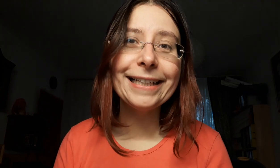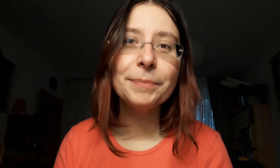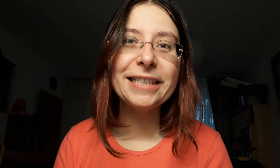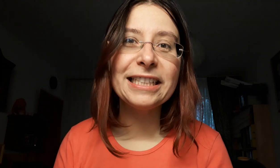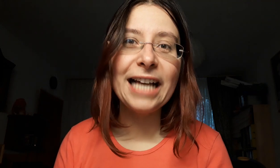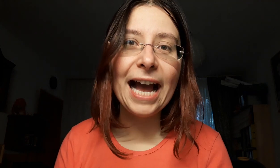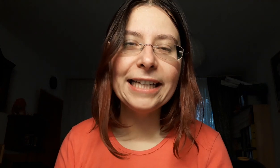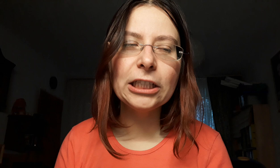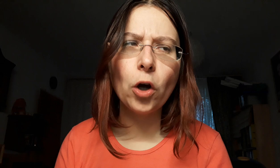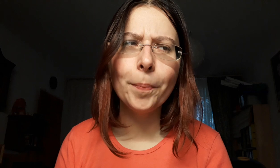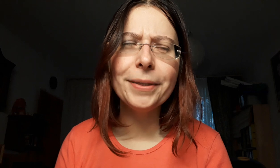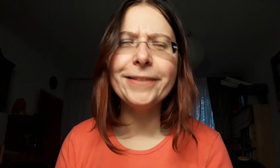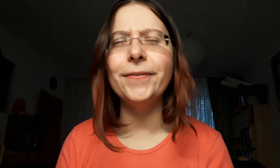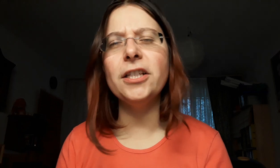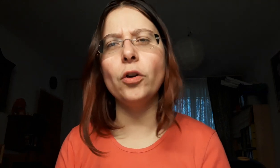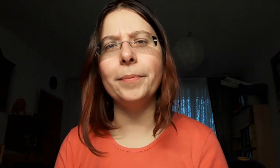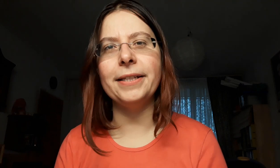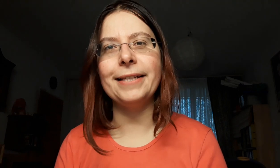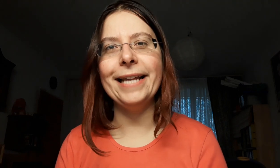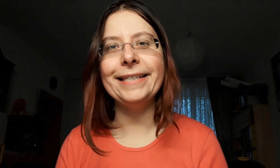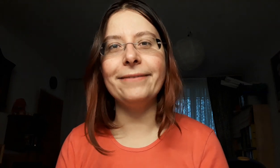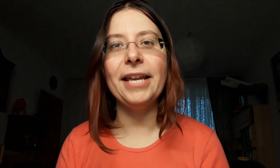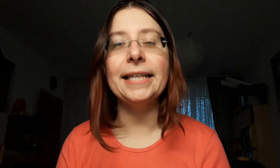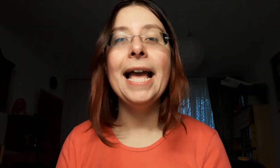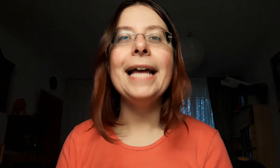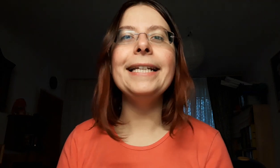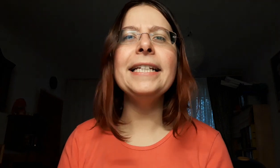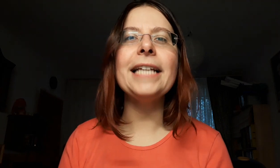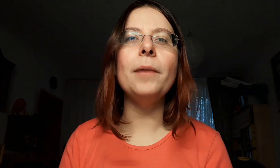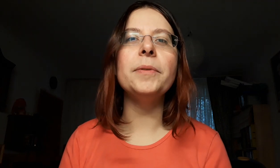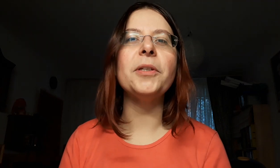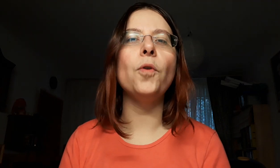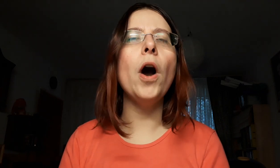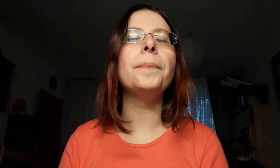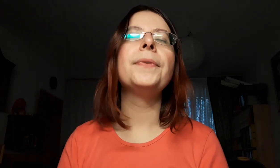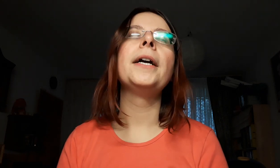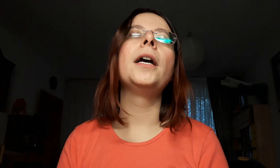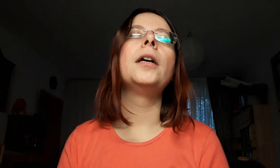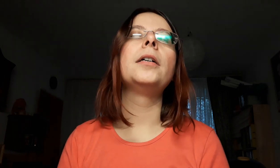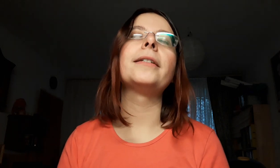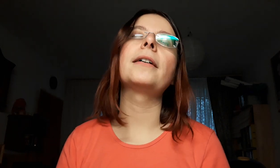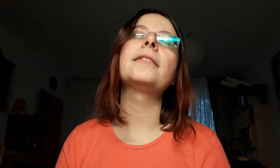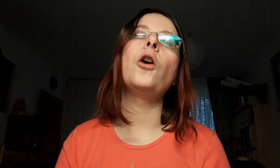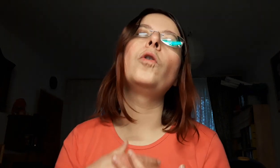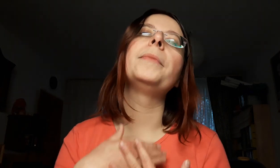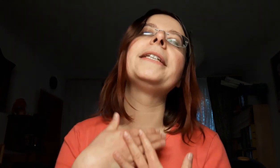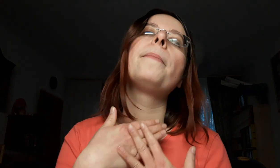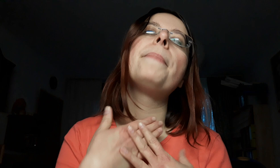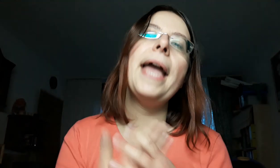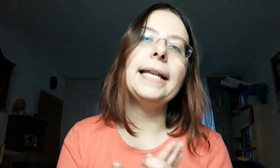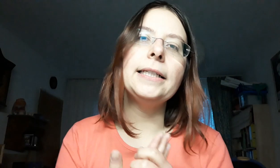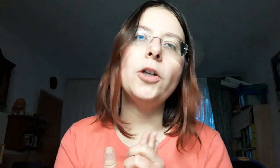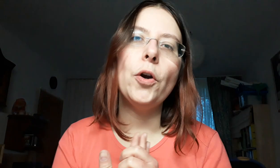bis es dahin gekommen ist, wird es noch ein bisschen Zeit werden. Denn ich habe mich vor, das Ganze auch mit Gebärden euch